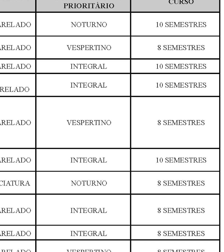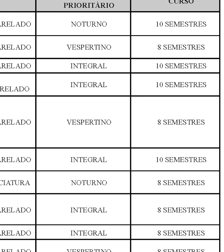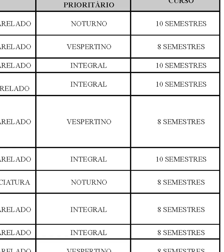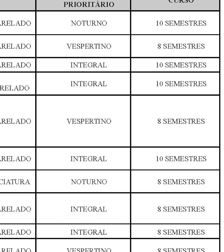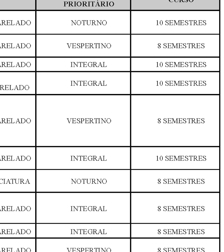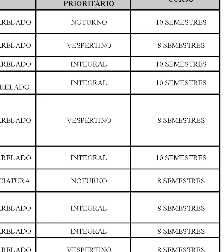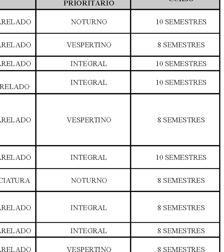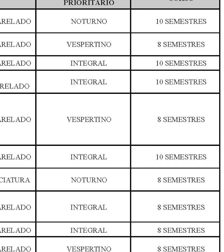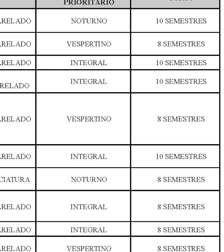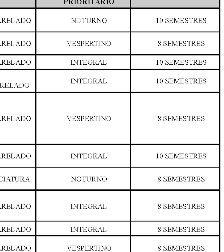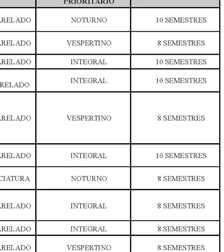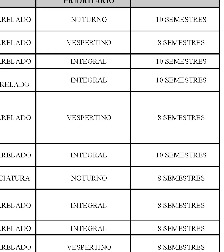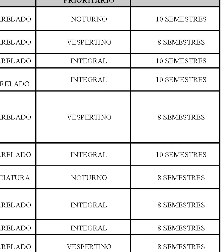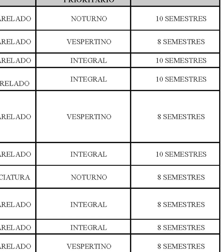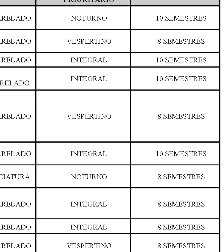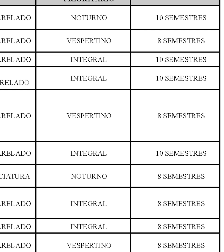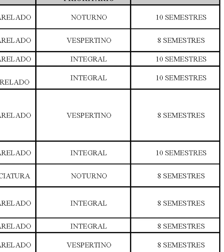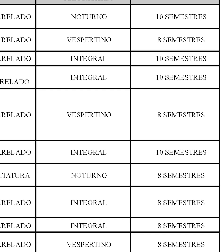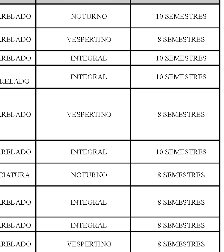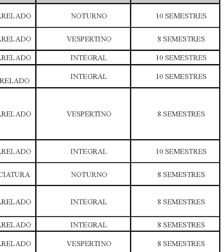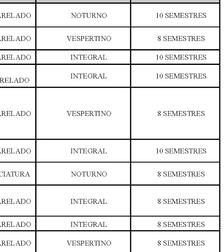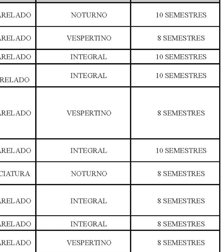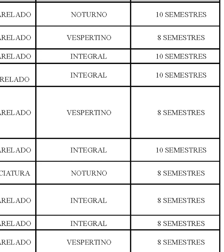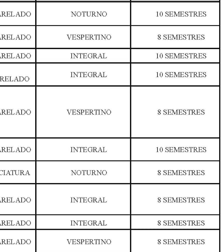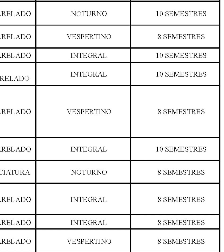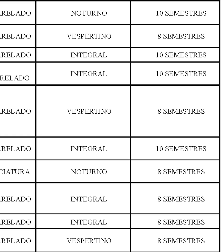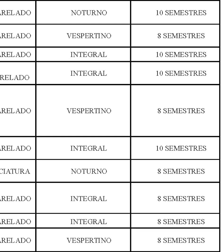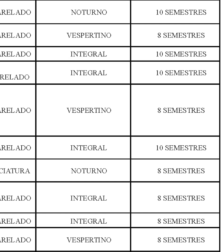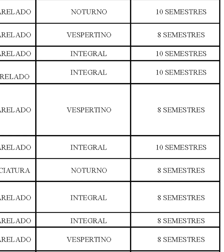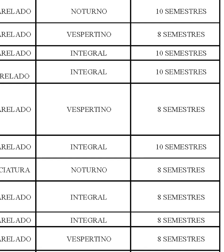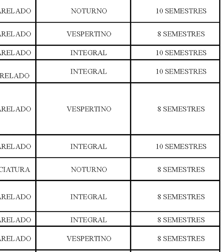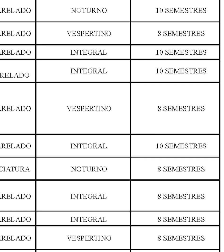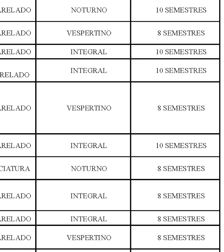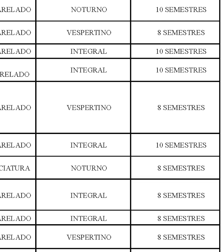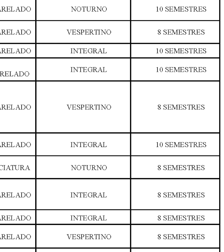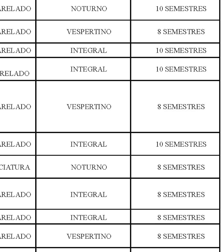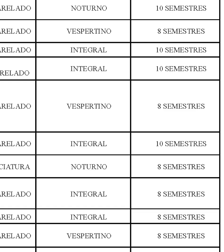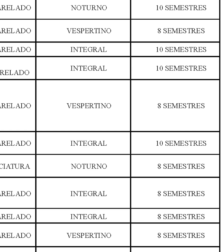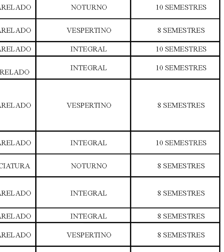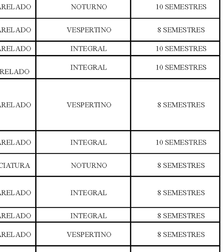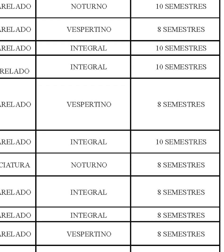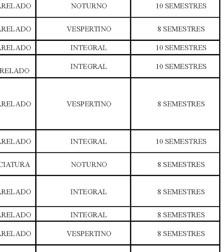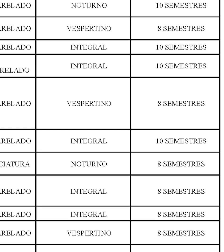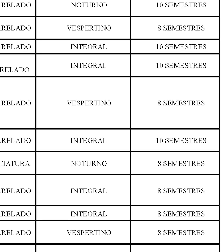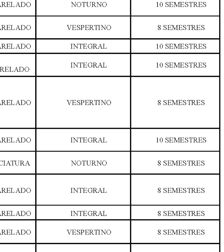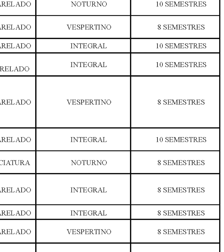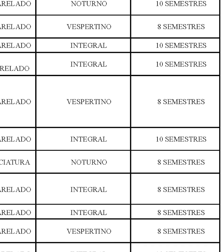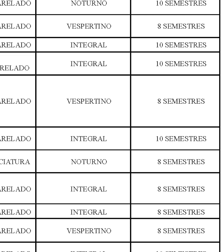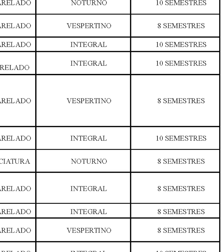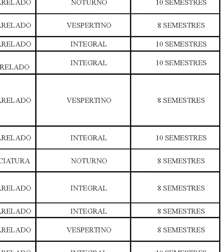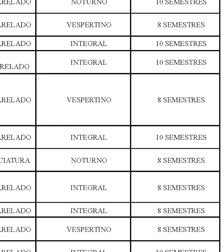Biológicas, Ecologia e Biodiversidade. Bacharelado, integral, 10 semestres. Ciências da